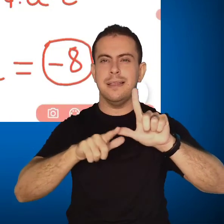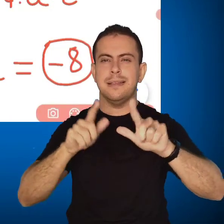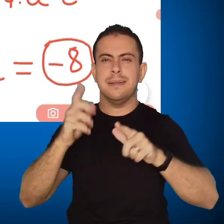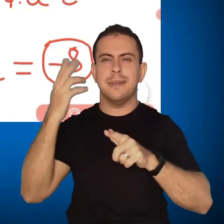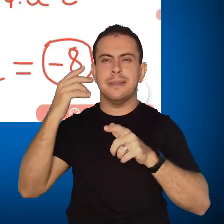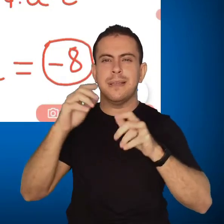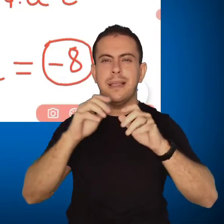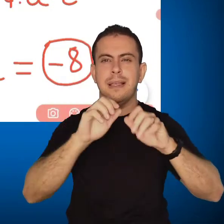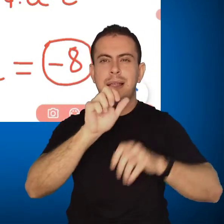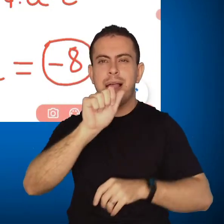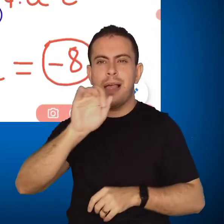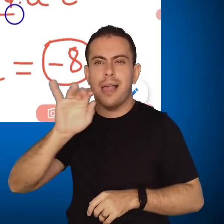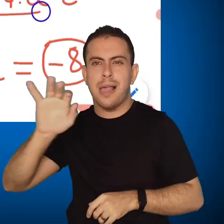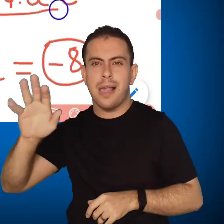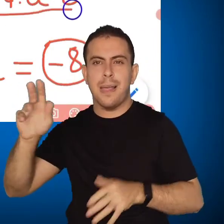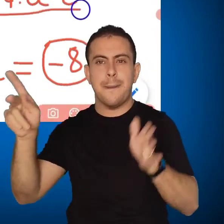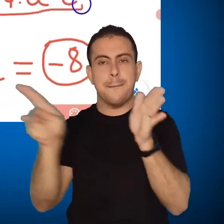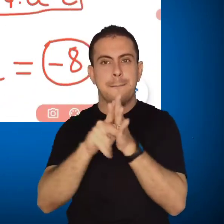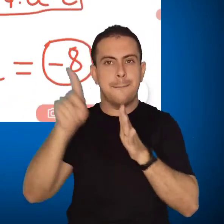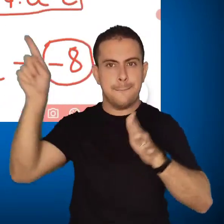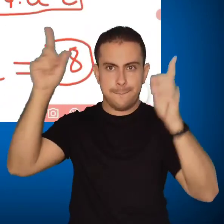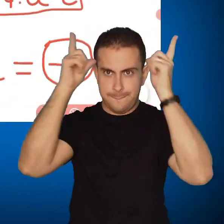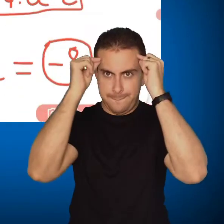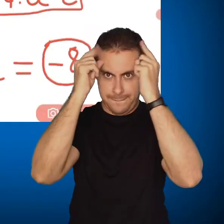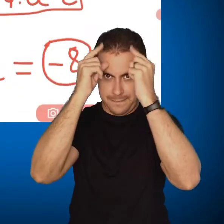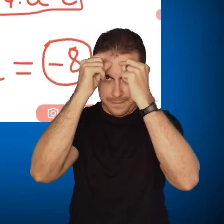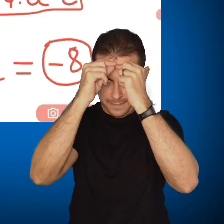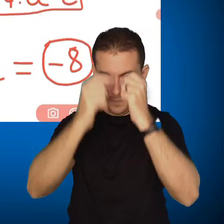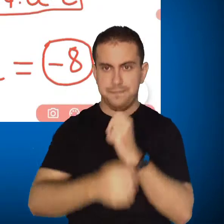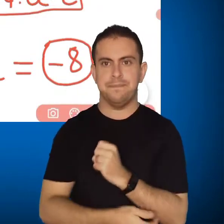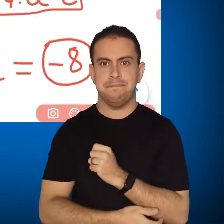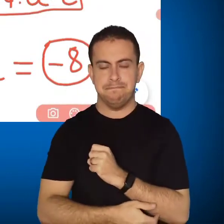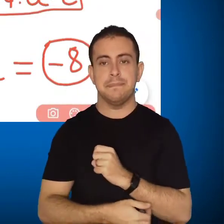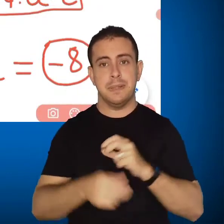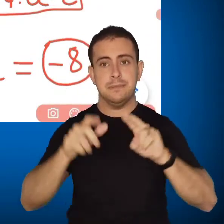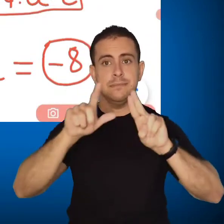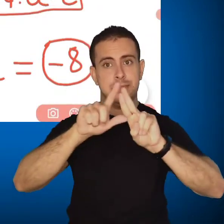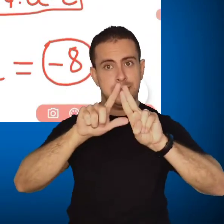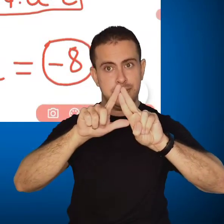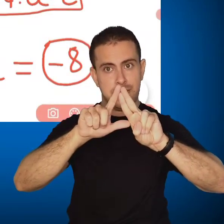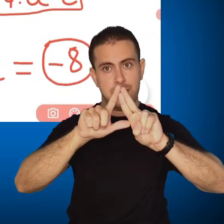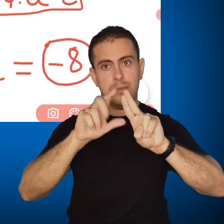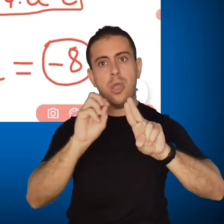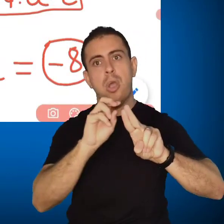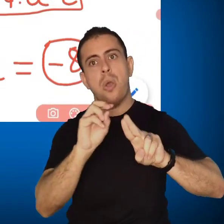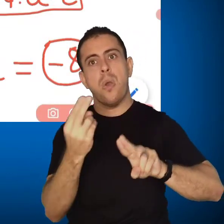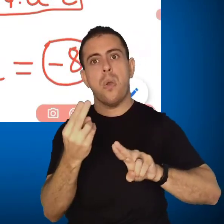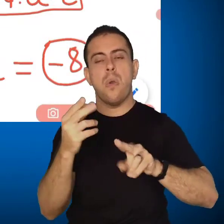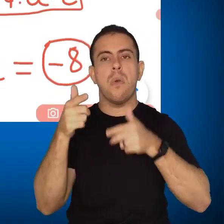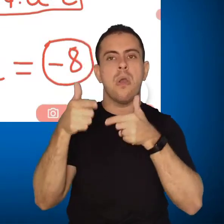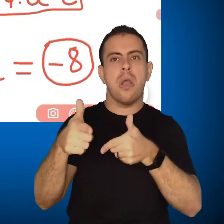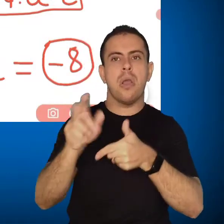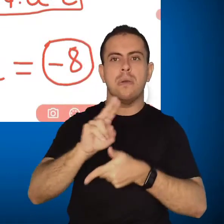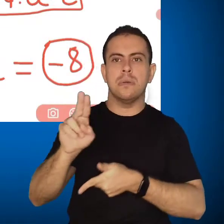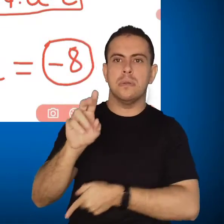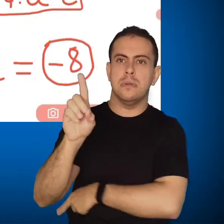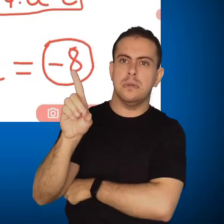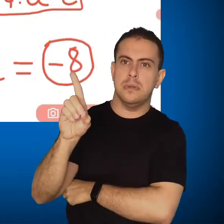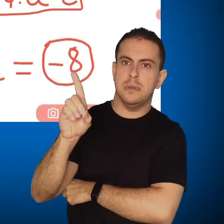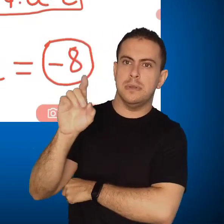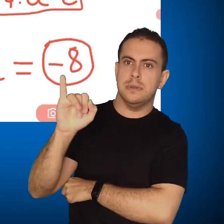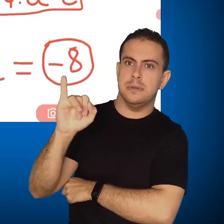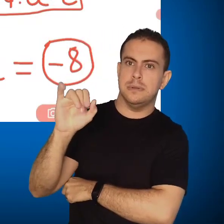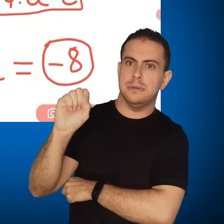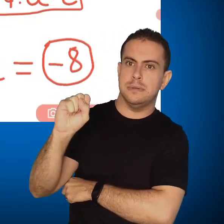grau, esse camarada é chamado também de quê? De discriminante, né, da equação do segundo